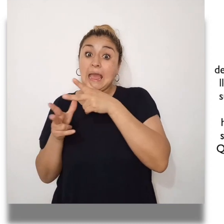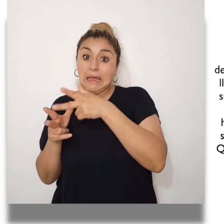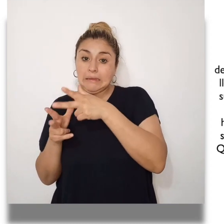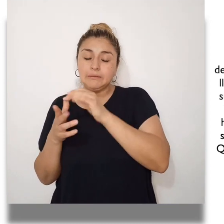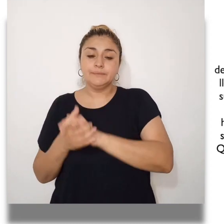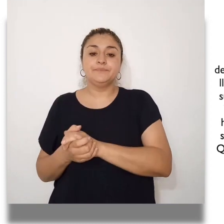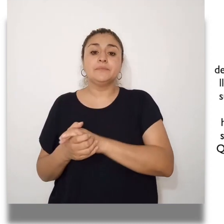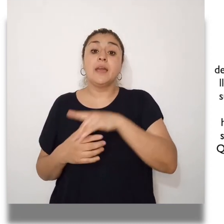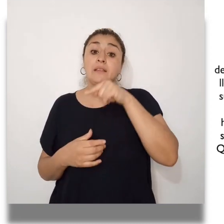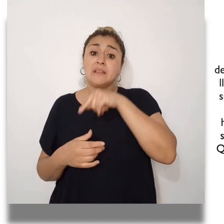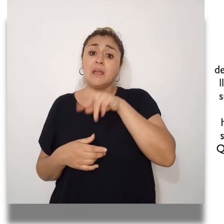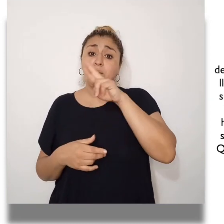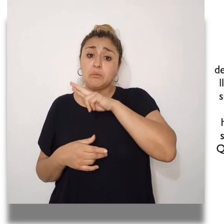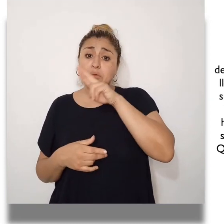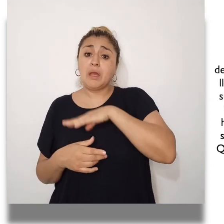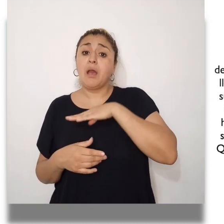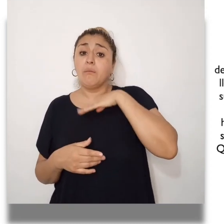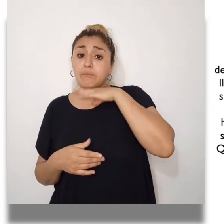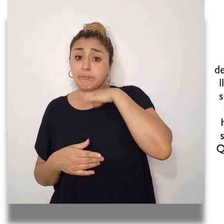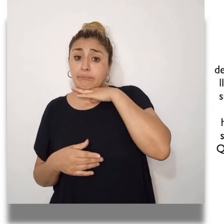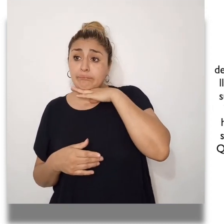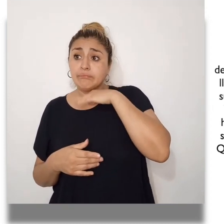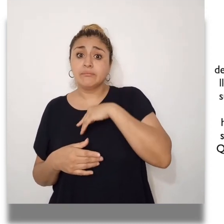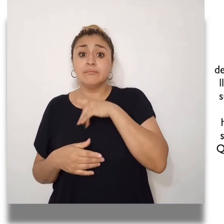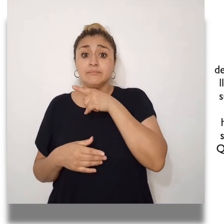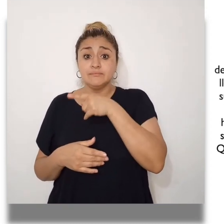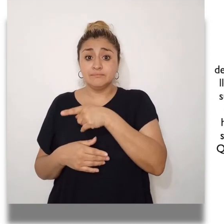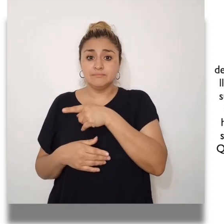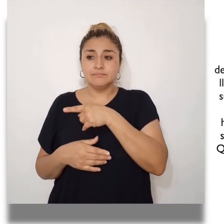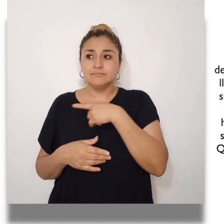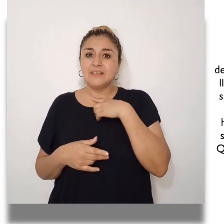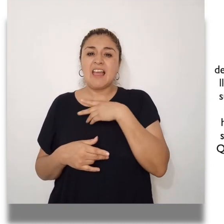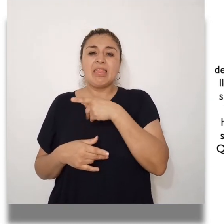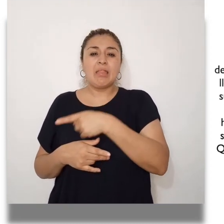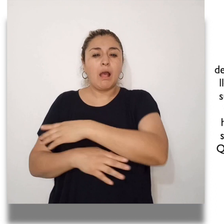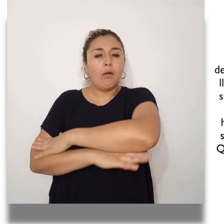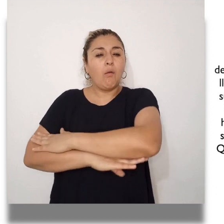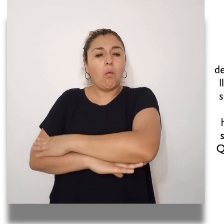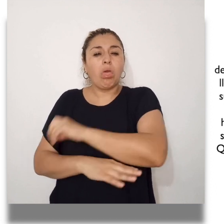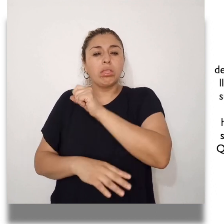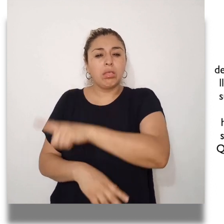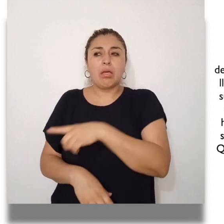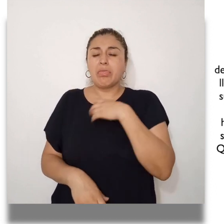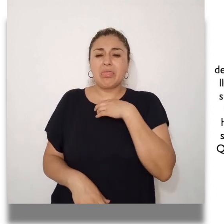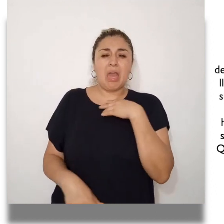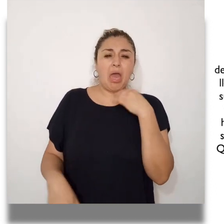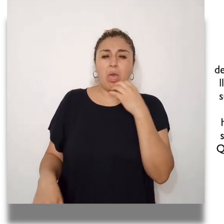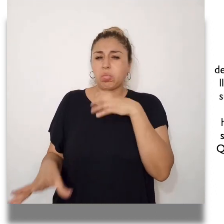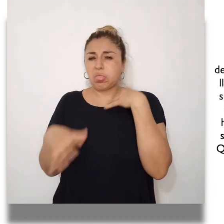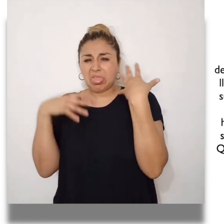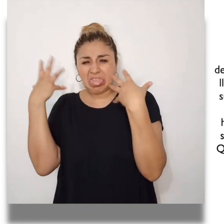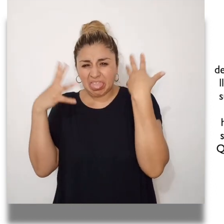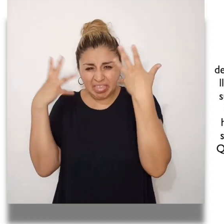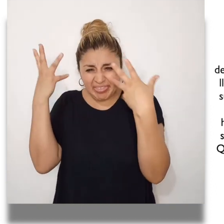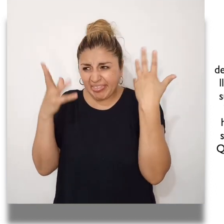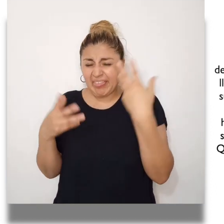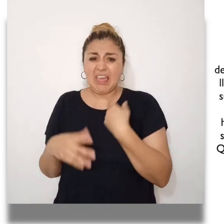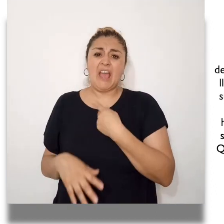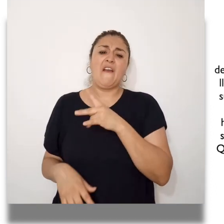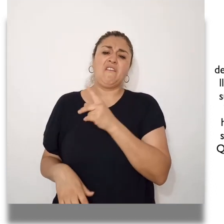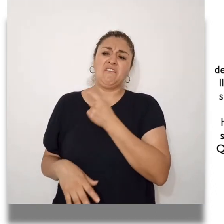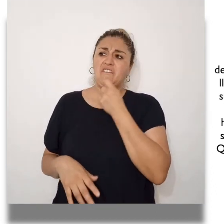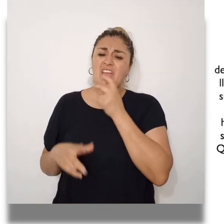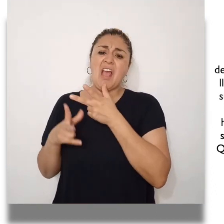La mujer insensata es alborotadora, es simple e